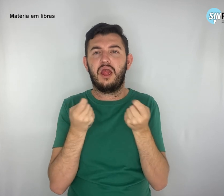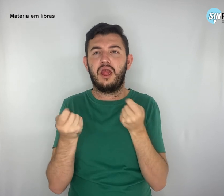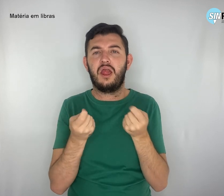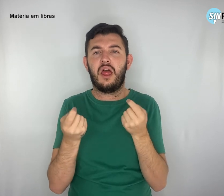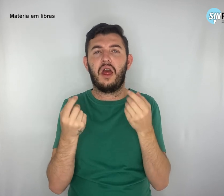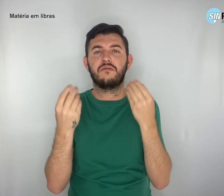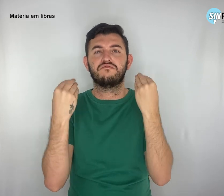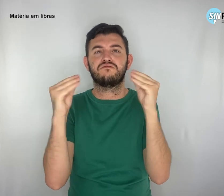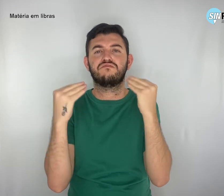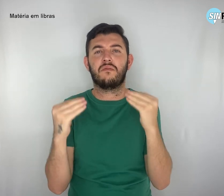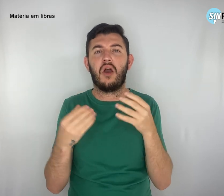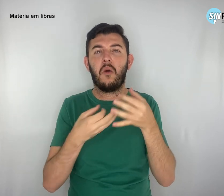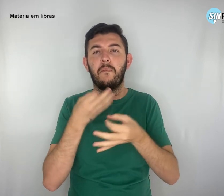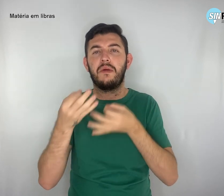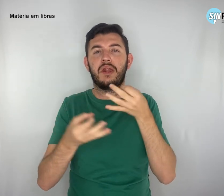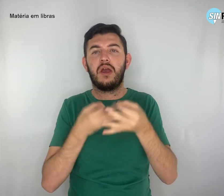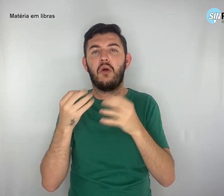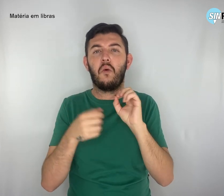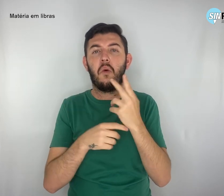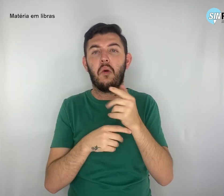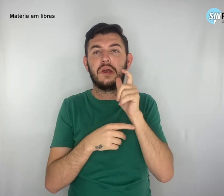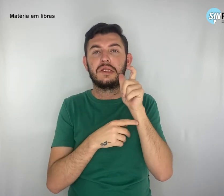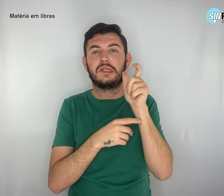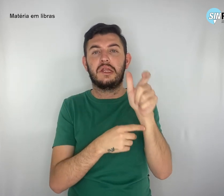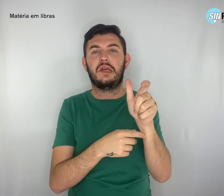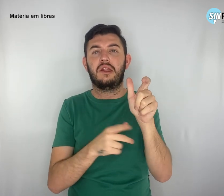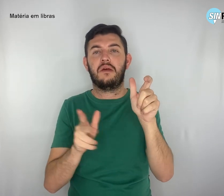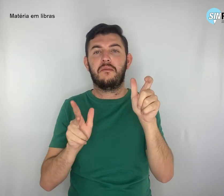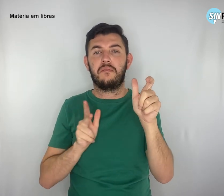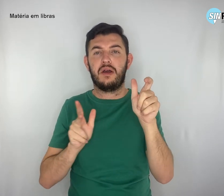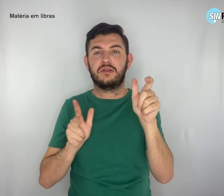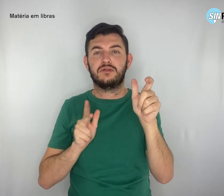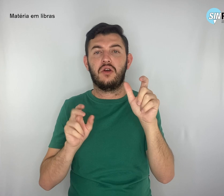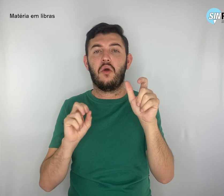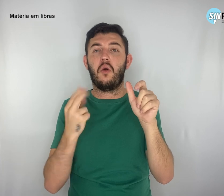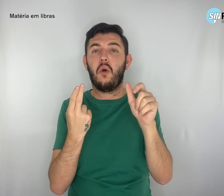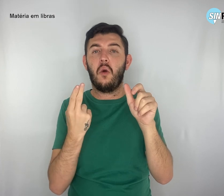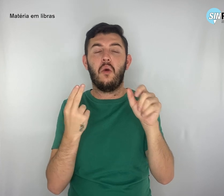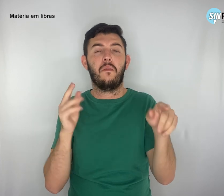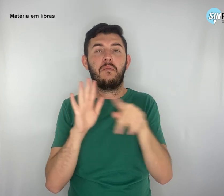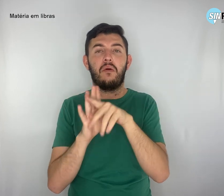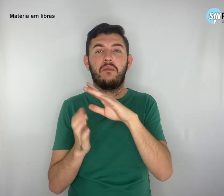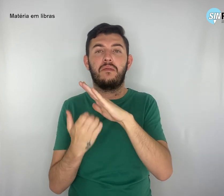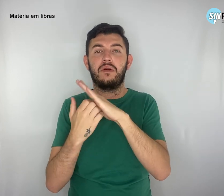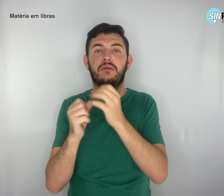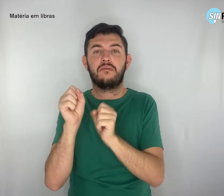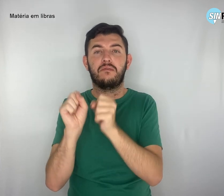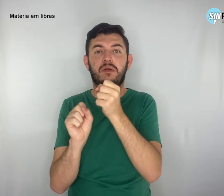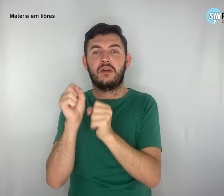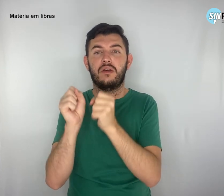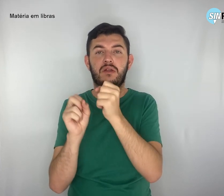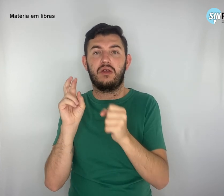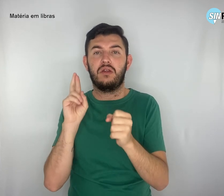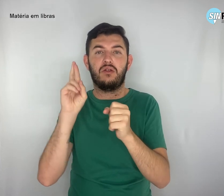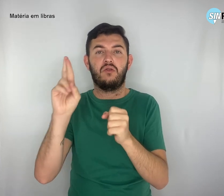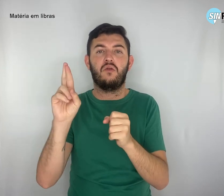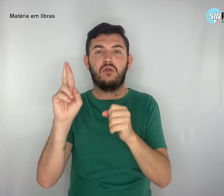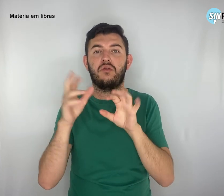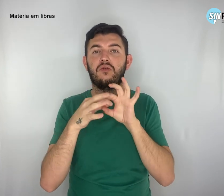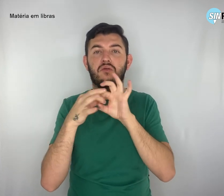opinião ou interesses particulares ou corporativos do dono da empresa de comunicação. É